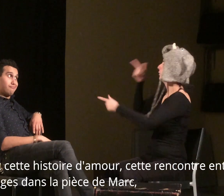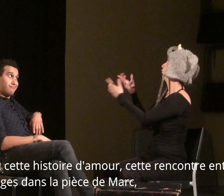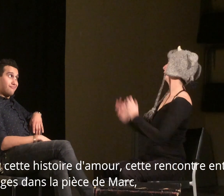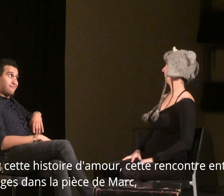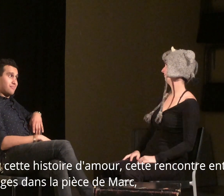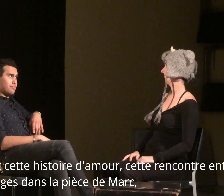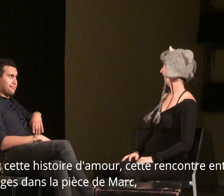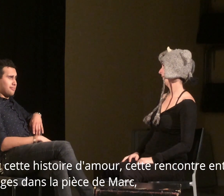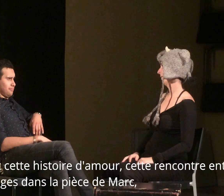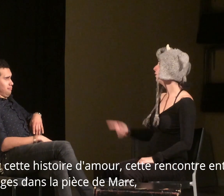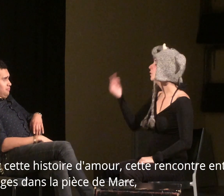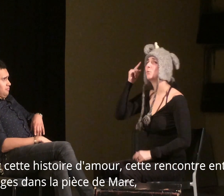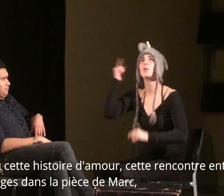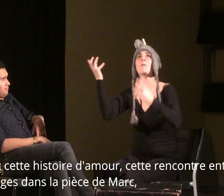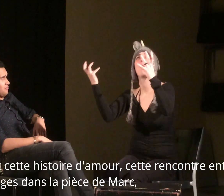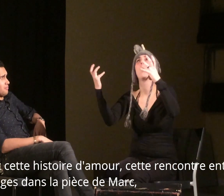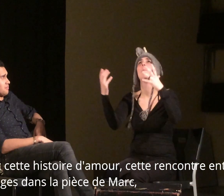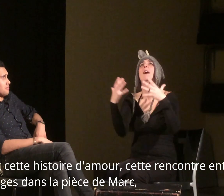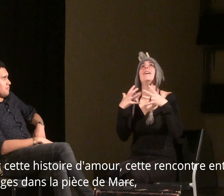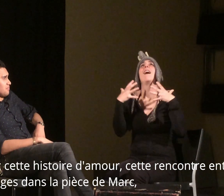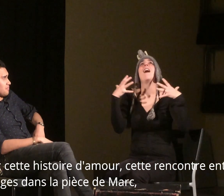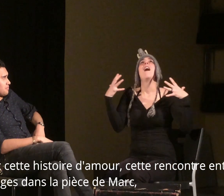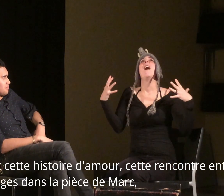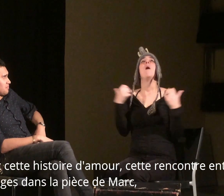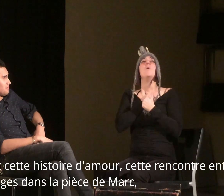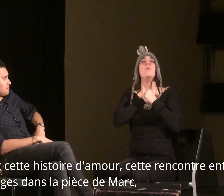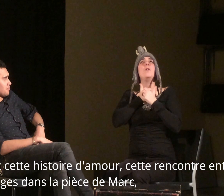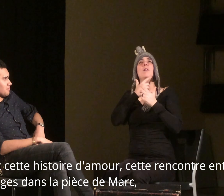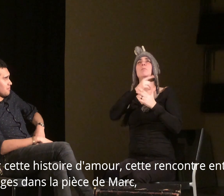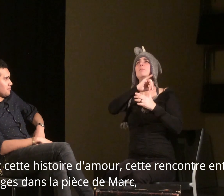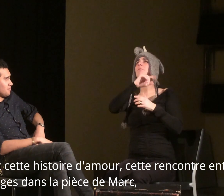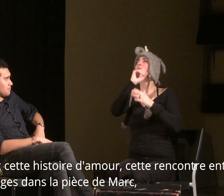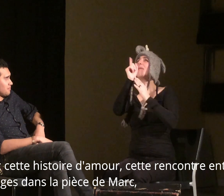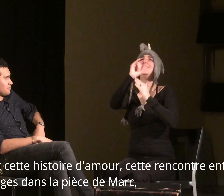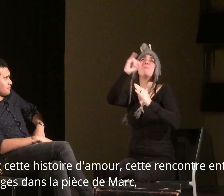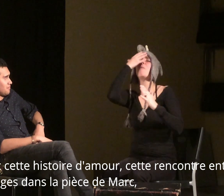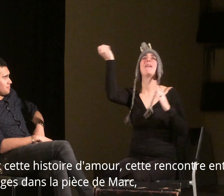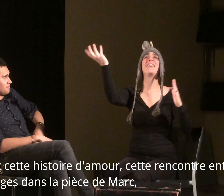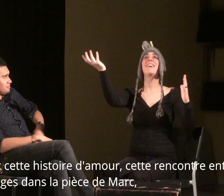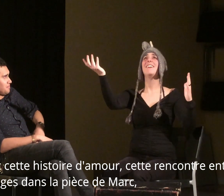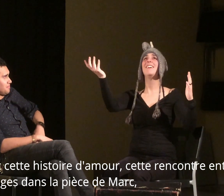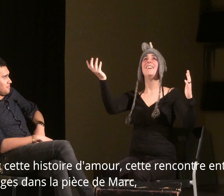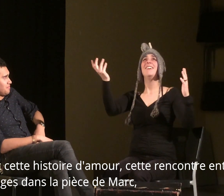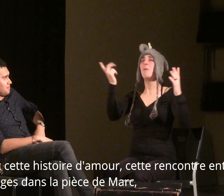Et donc, cette histoire d'amour, cette rencontre entre deux personnes, deux personnages dans la pièce de Marc,